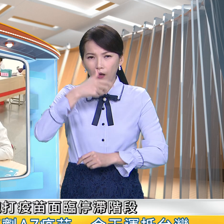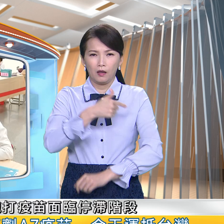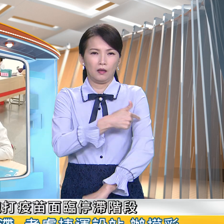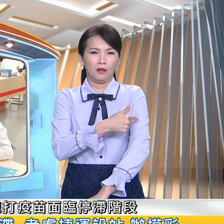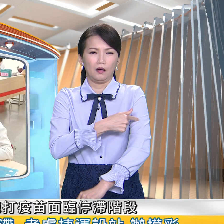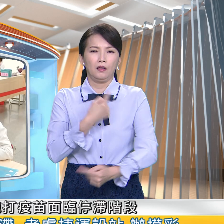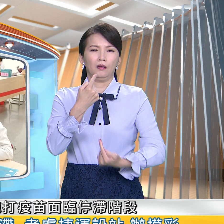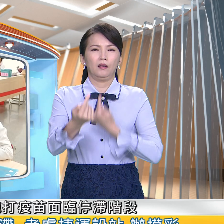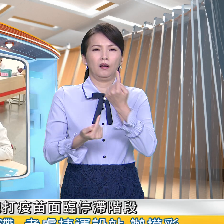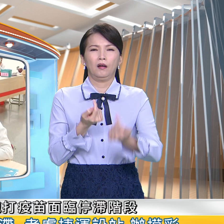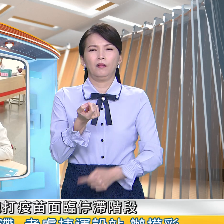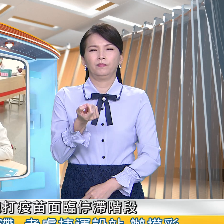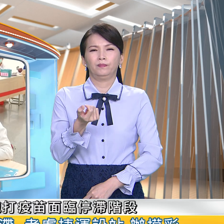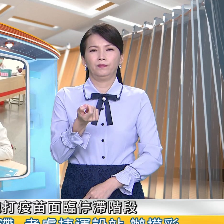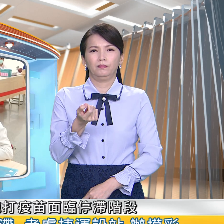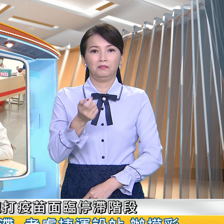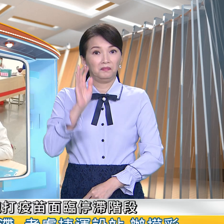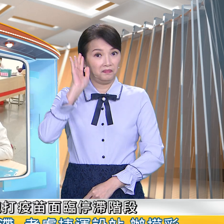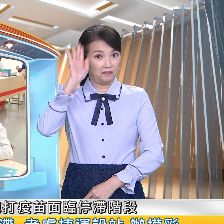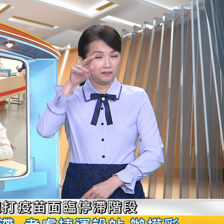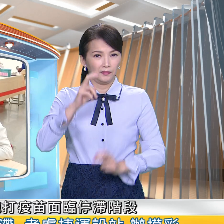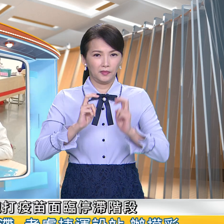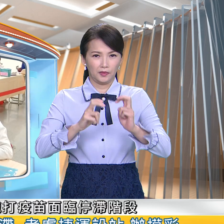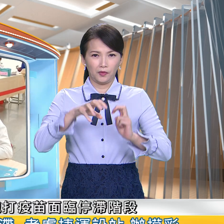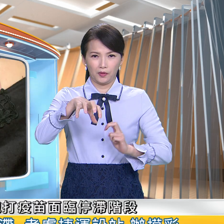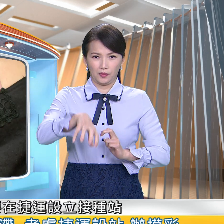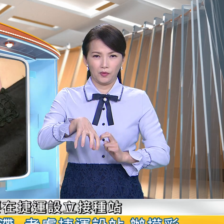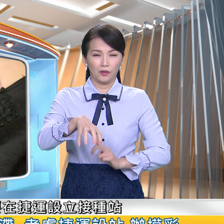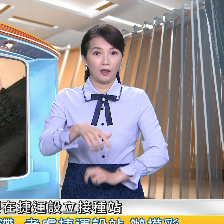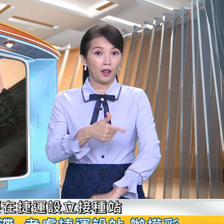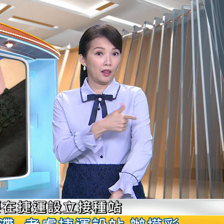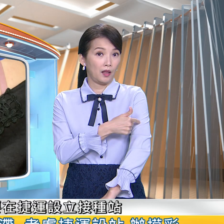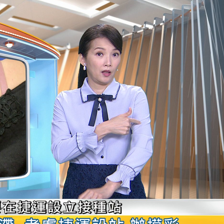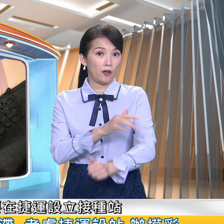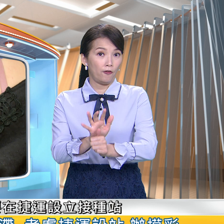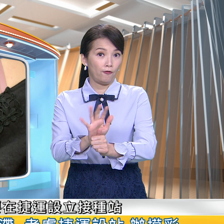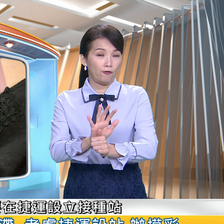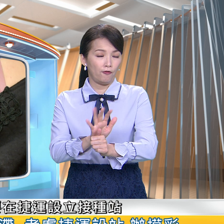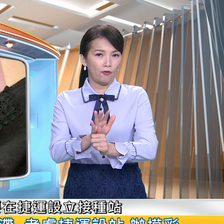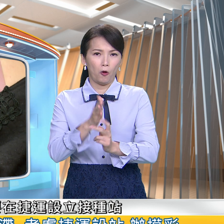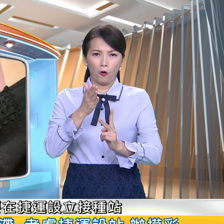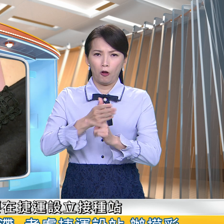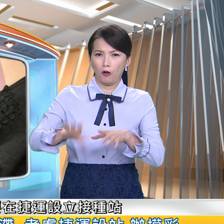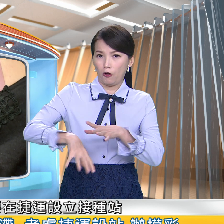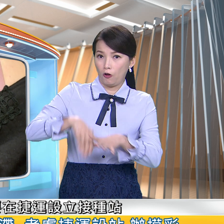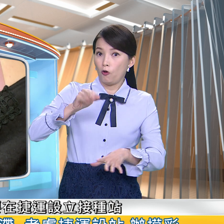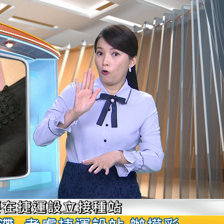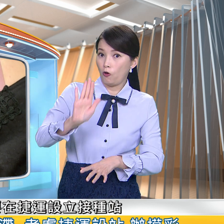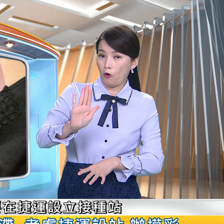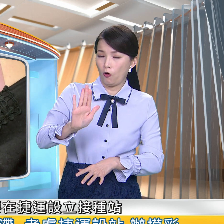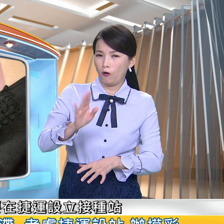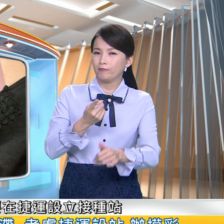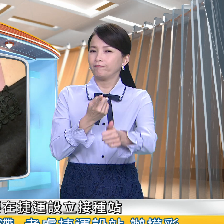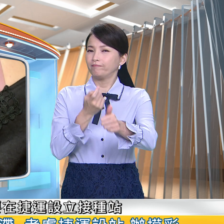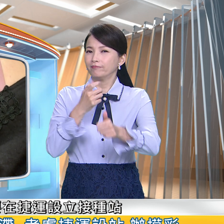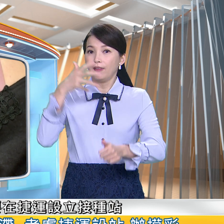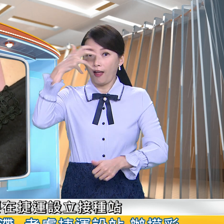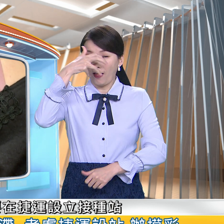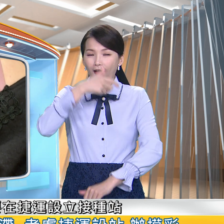施打疫苗面临停滞阶段，指挥中心也拟要在捷运设立接种站，